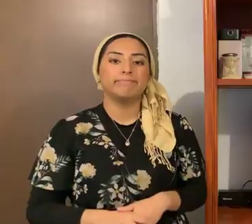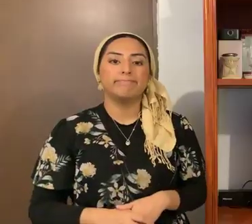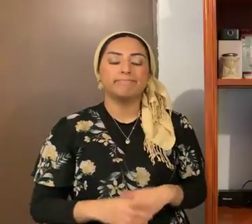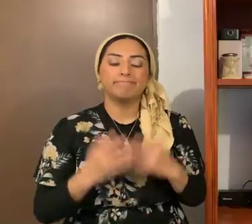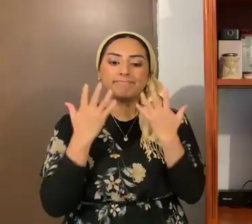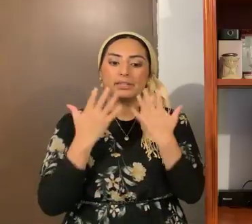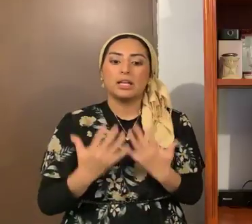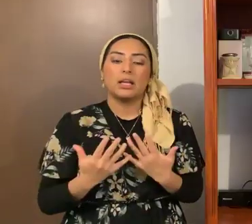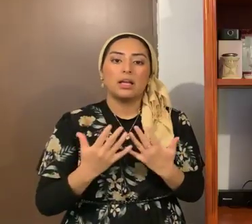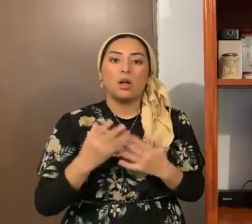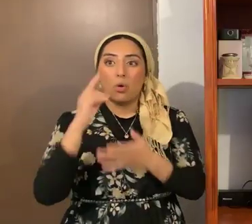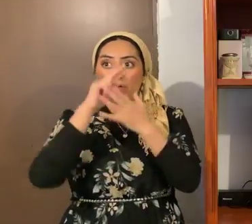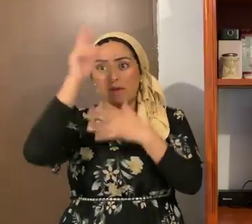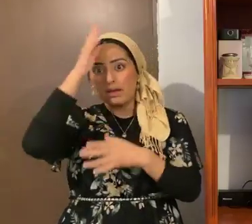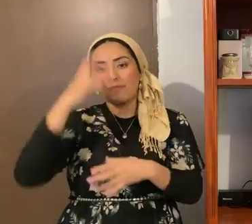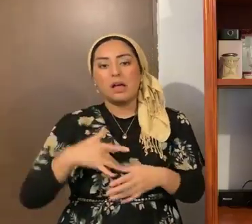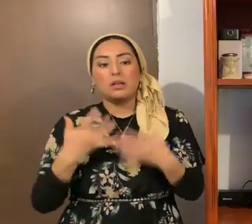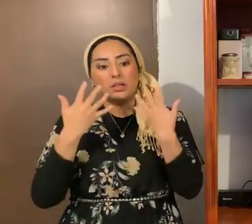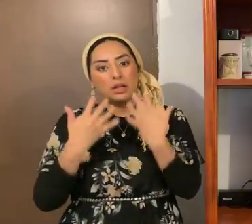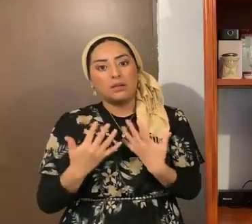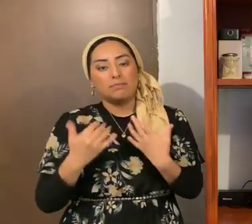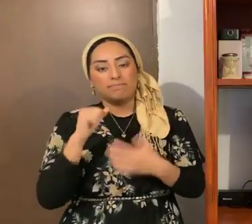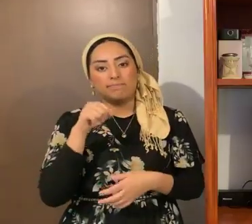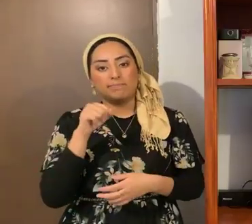Tremenda tristeza para el Eterno esto.